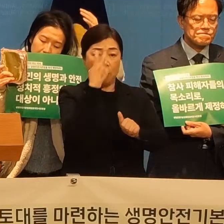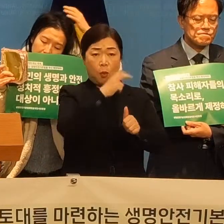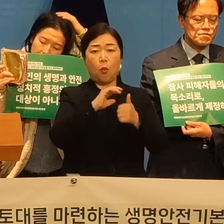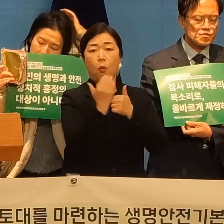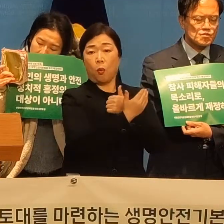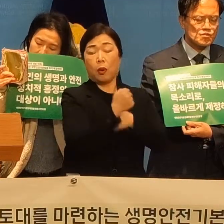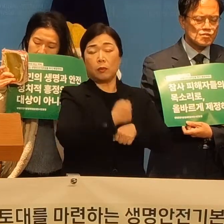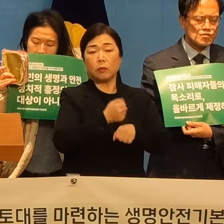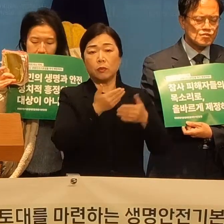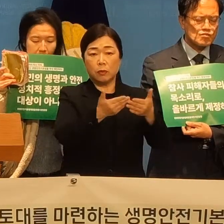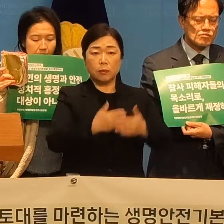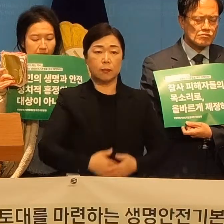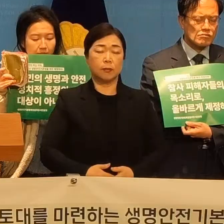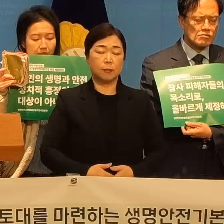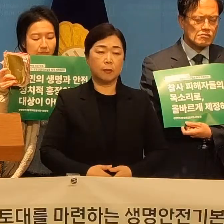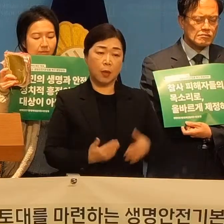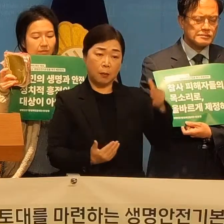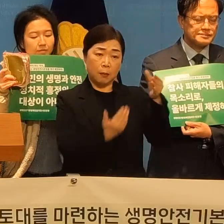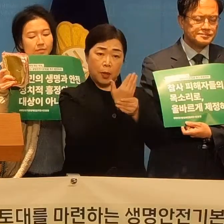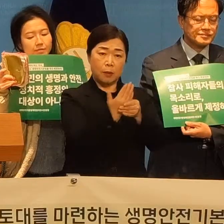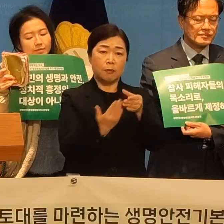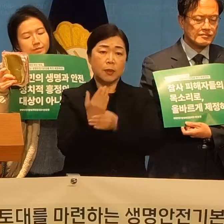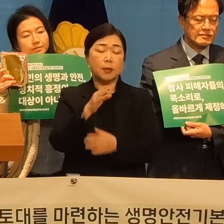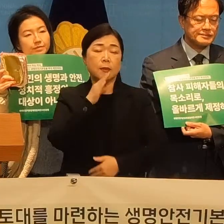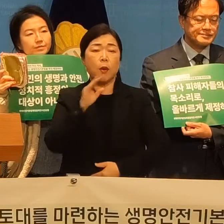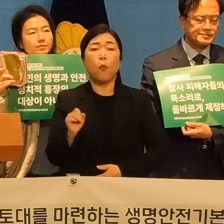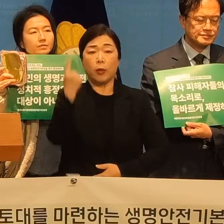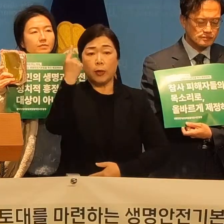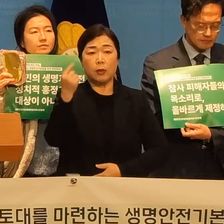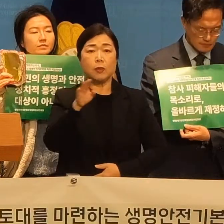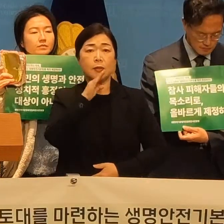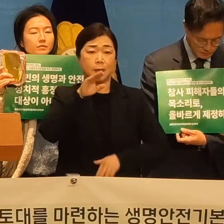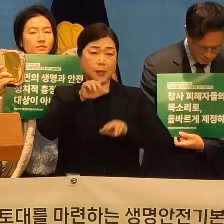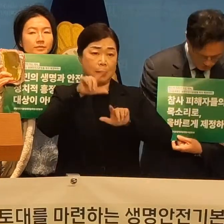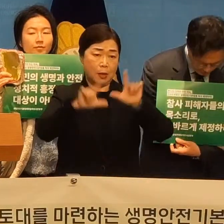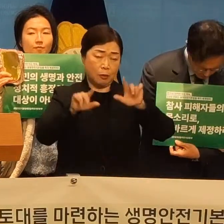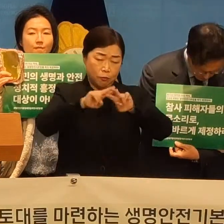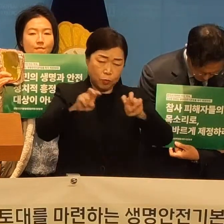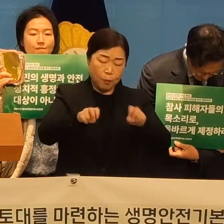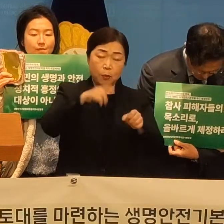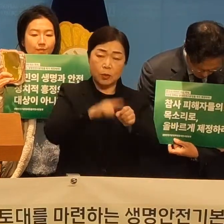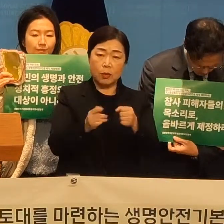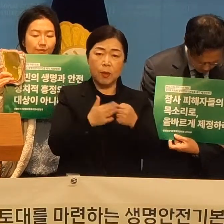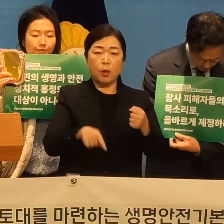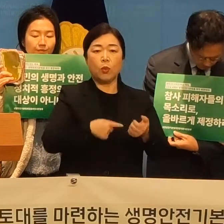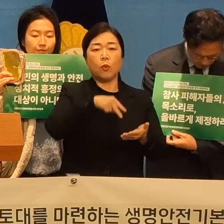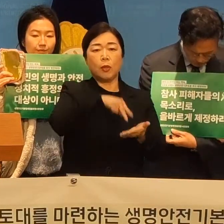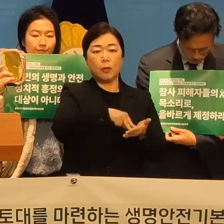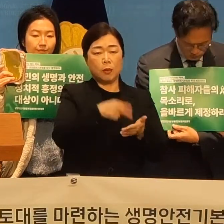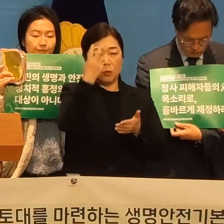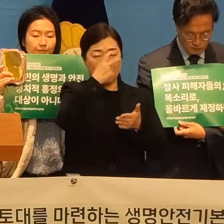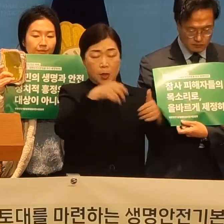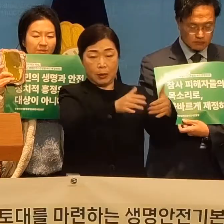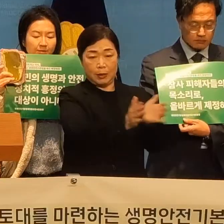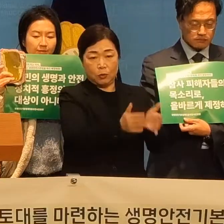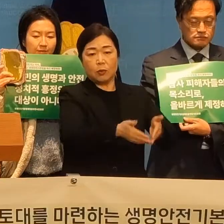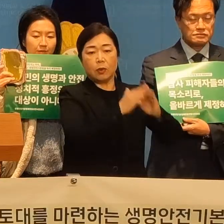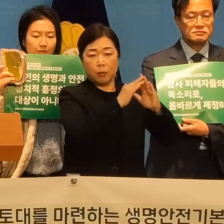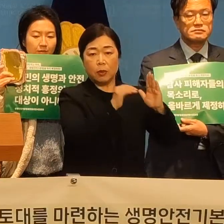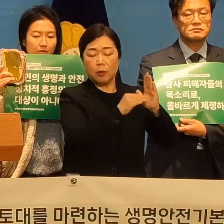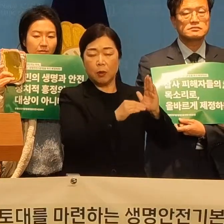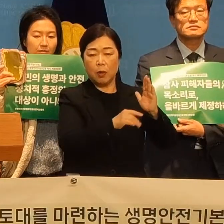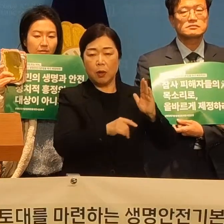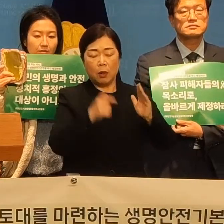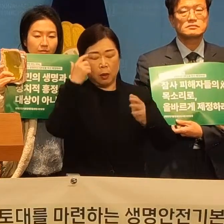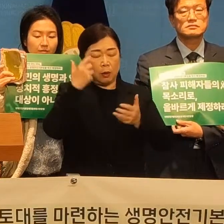보호하고 참사의 진정한 원인과 진상규명을 위한 독립적 조사기구를 설치, 트라우마로